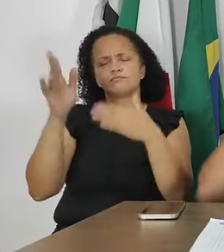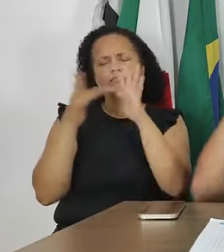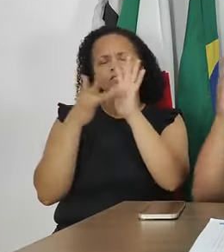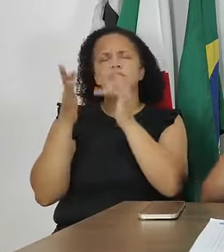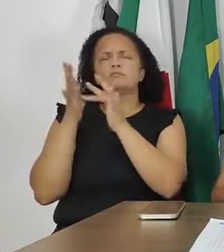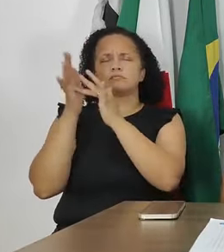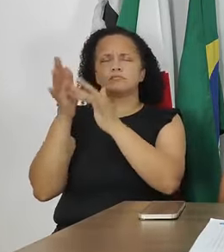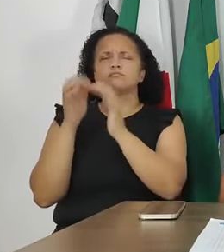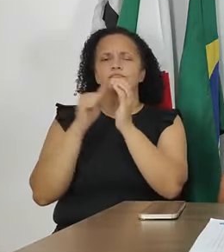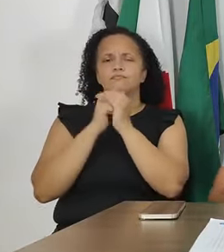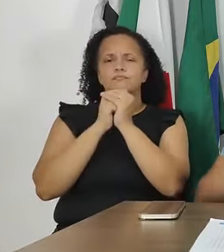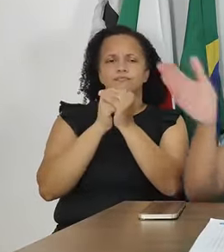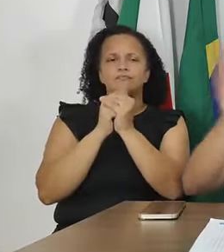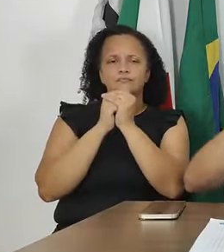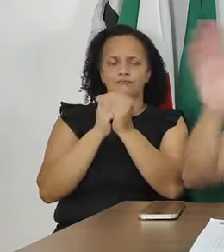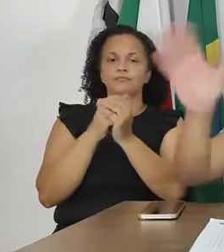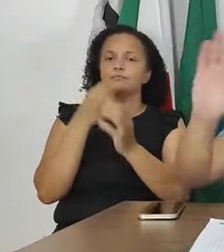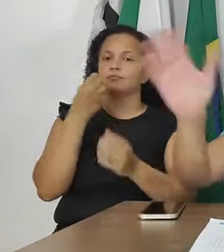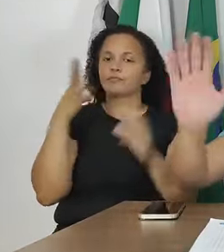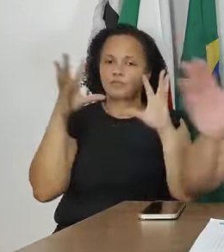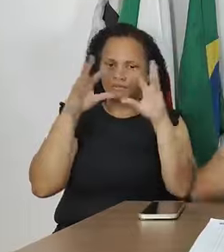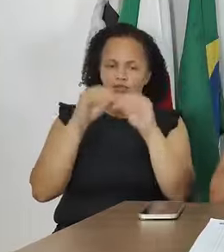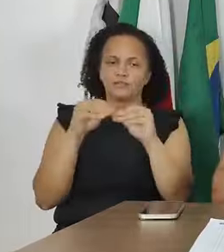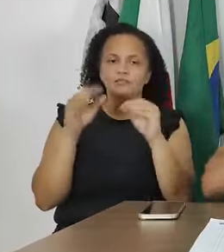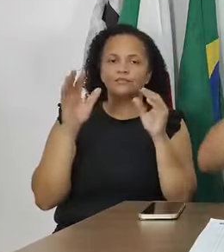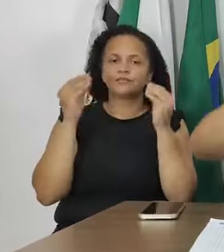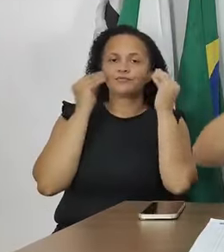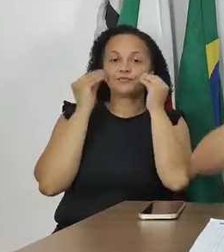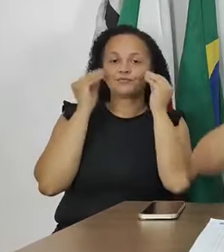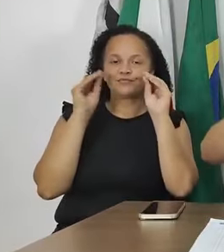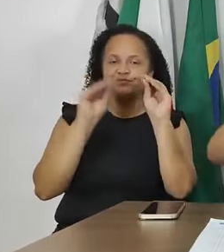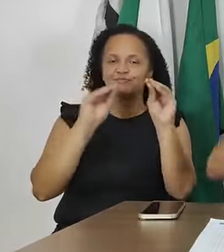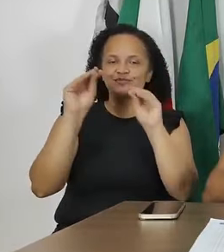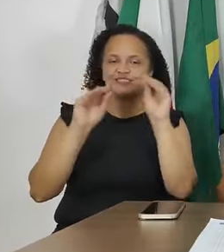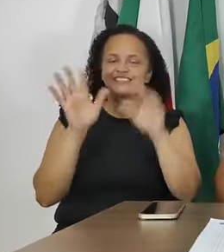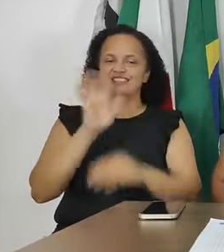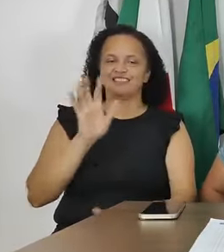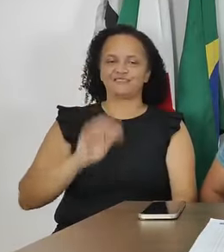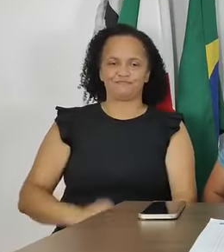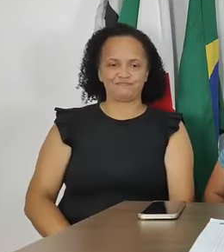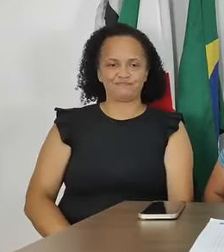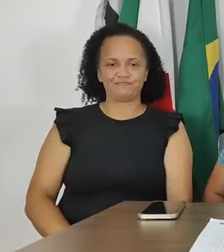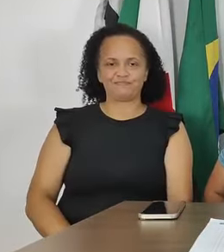Jesus. Amém e amém. Boa noite para vocês. Um beijão, viu? Fiquem com Deus.